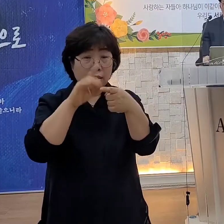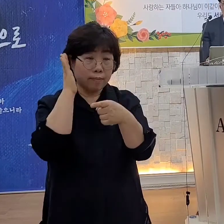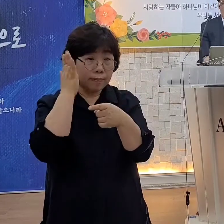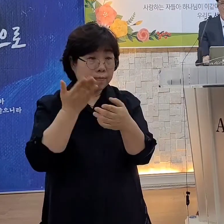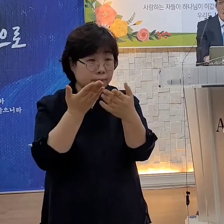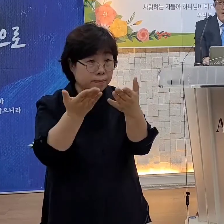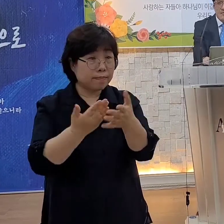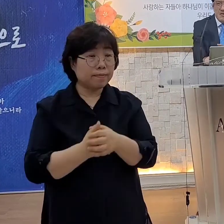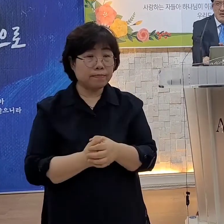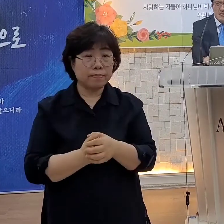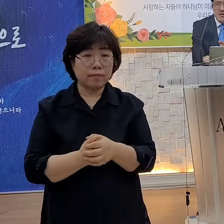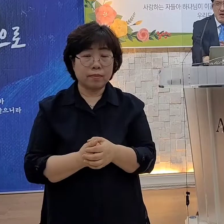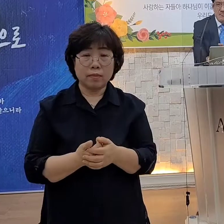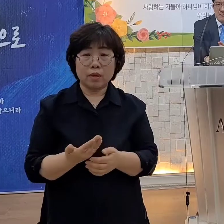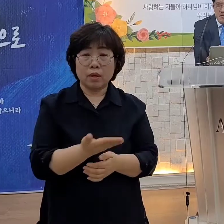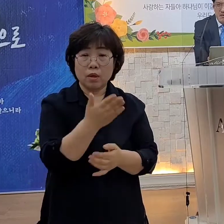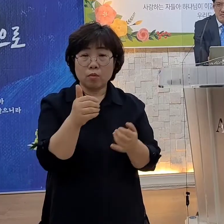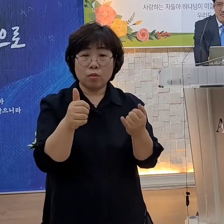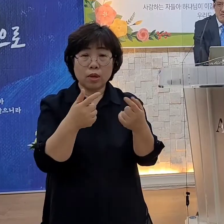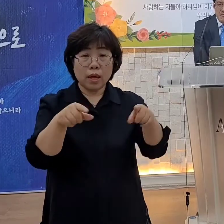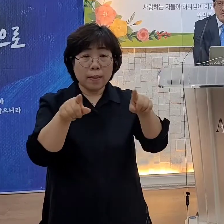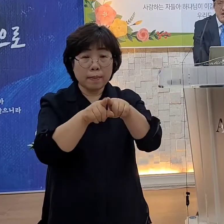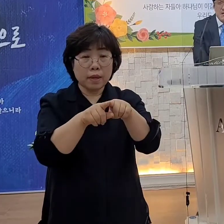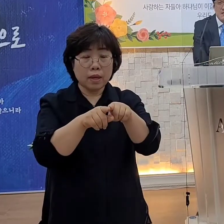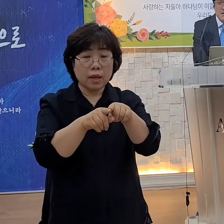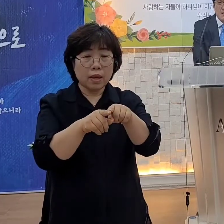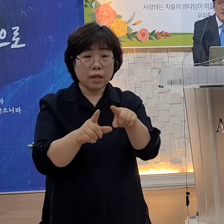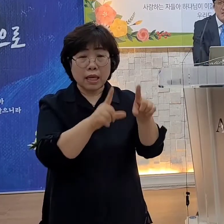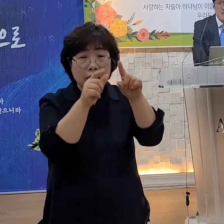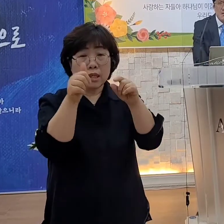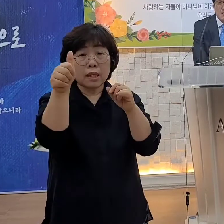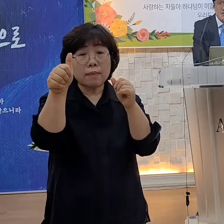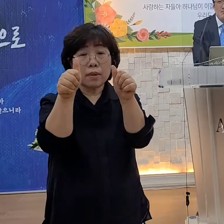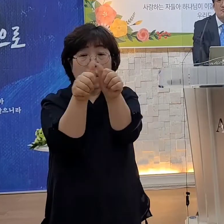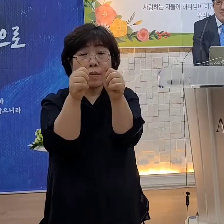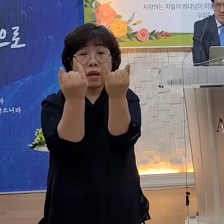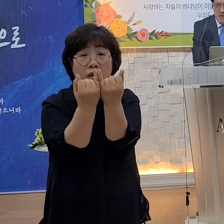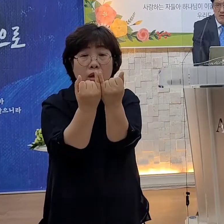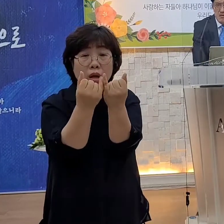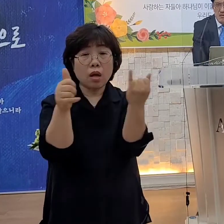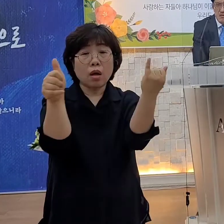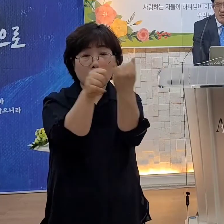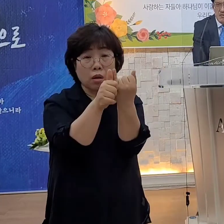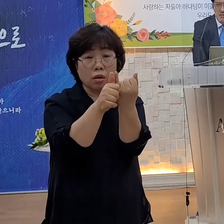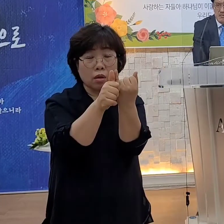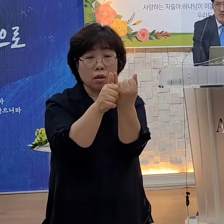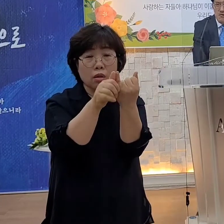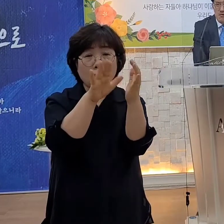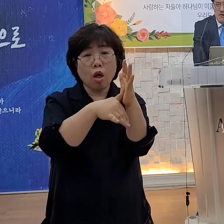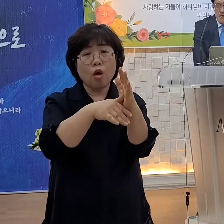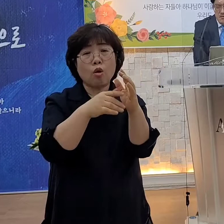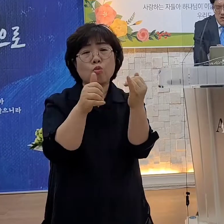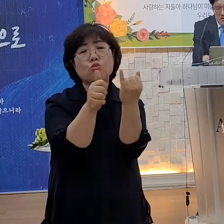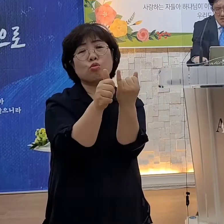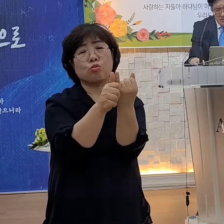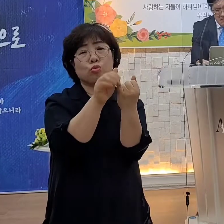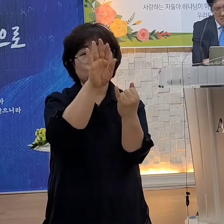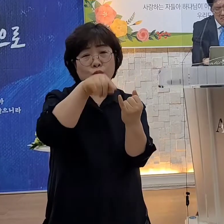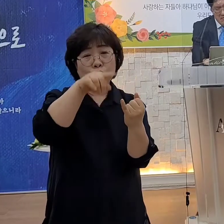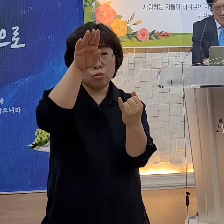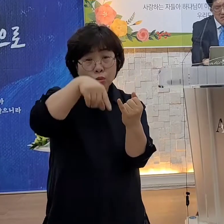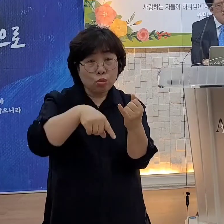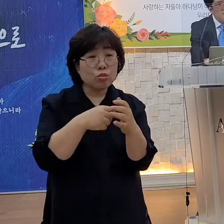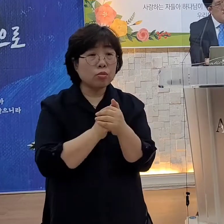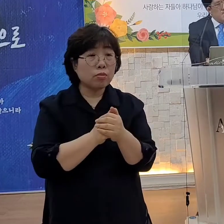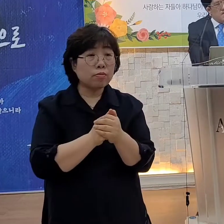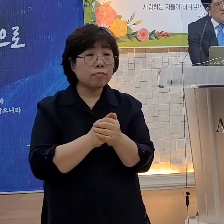부부가 함께 사는 자가 부부잖아요. 사랑을 해서 결혼을 합니다. 그죠? 사랑해서 결혼을